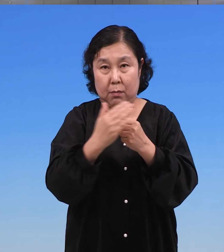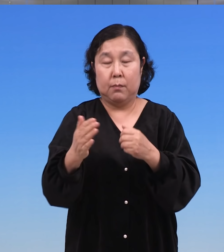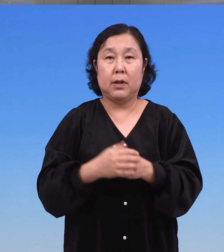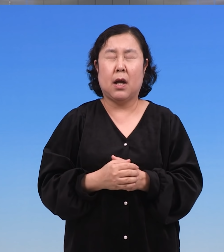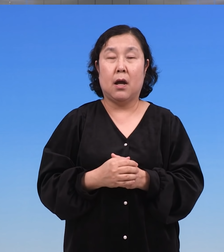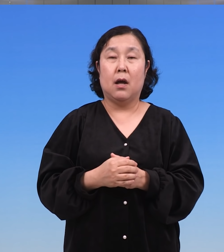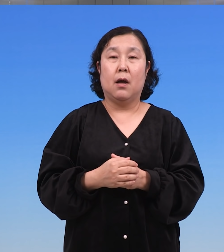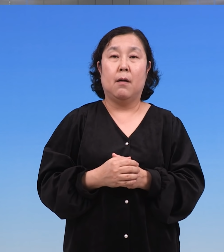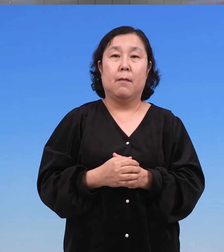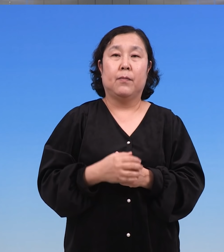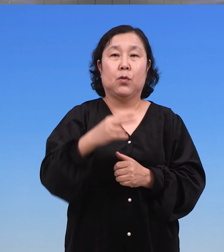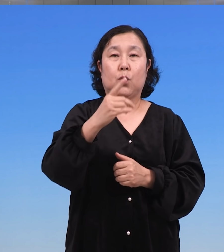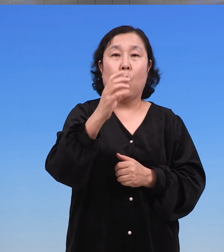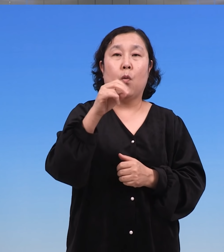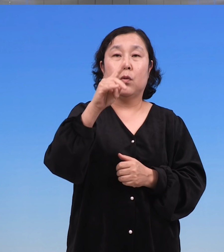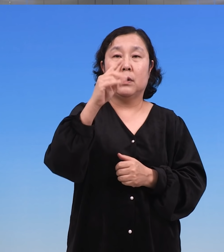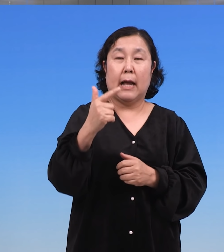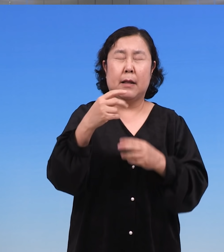대구